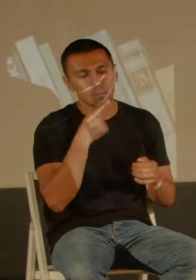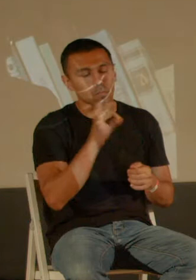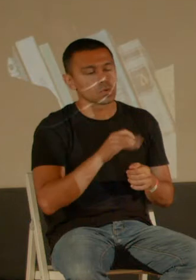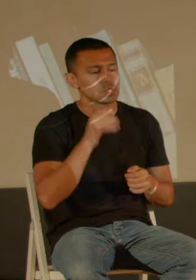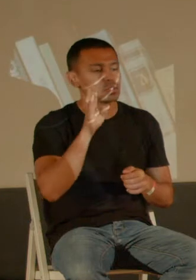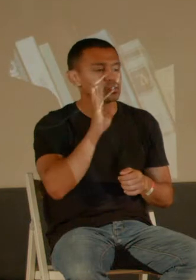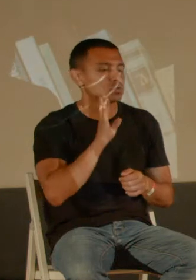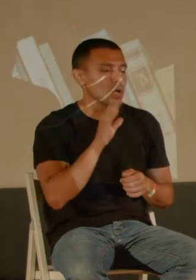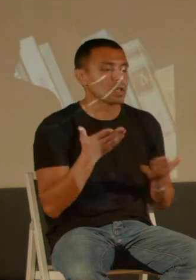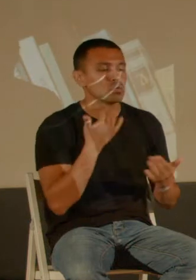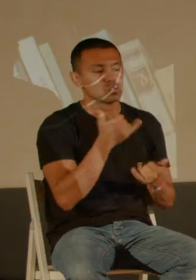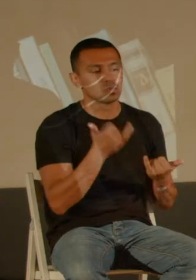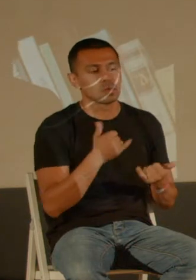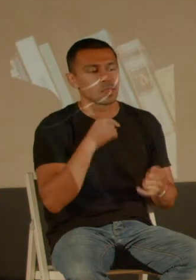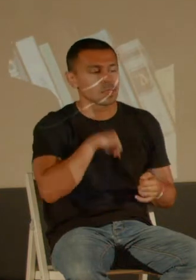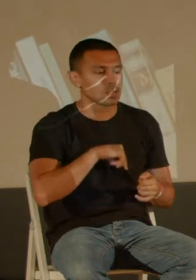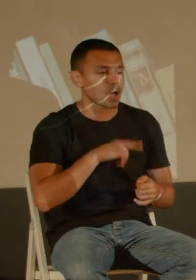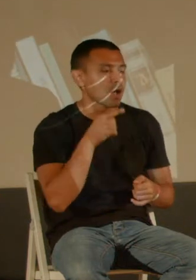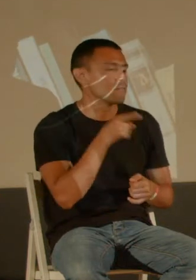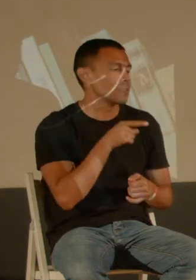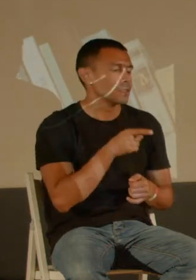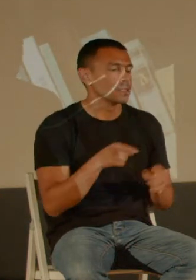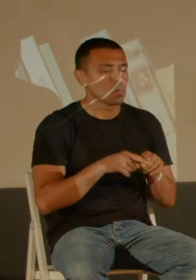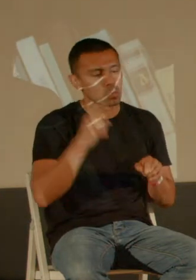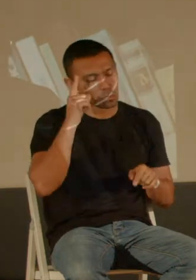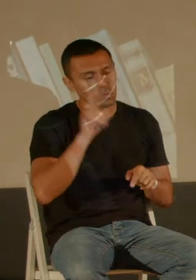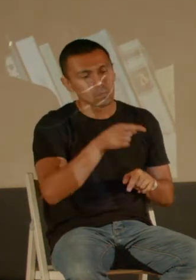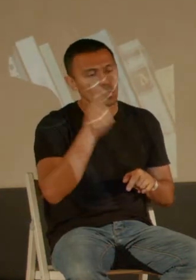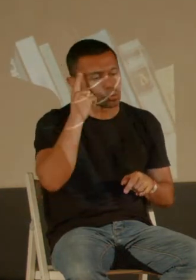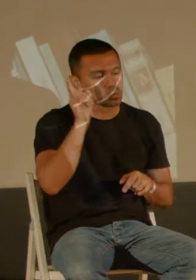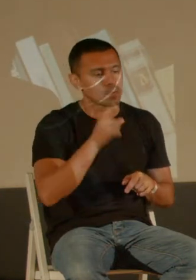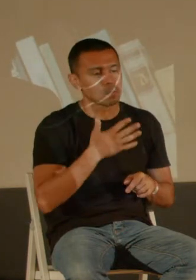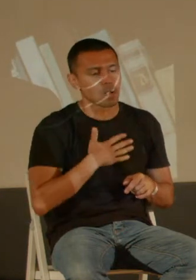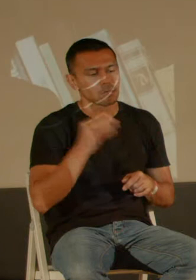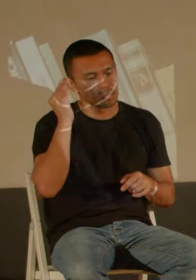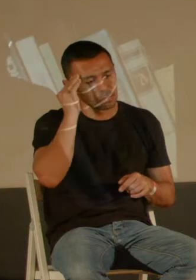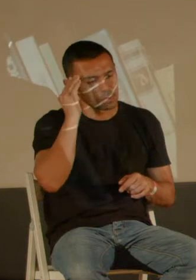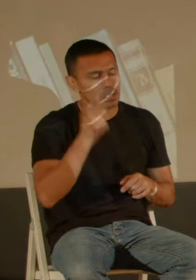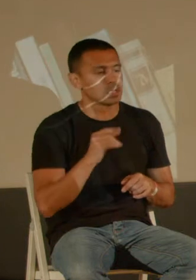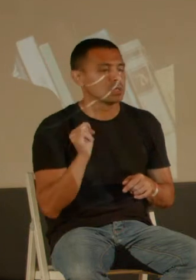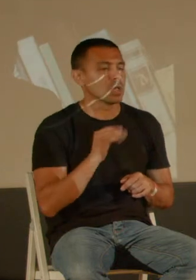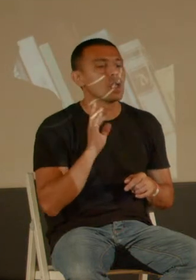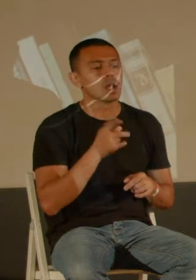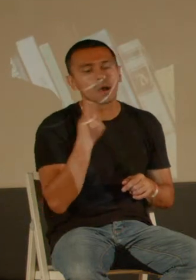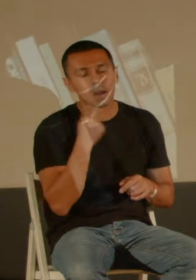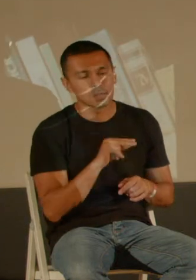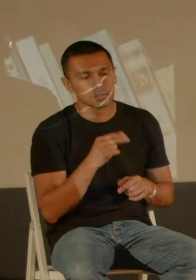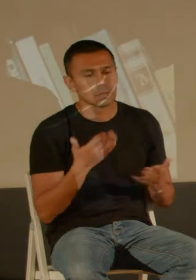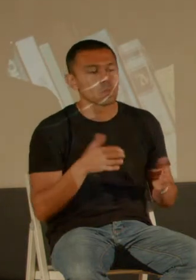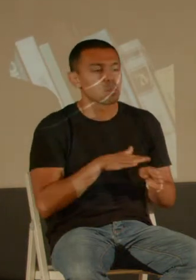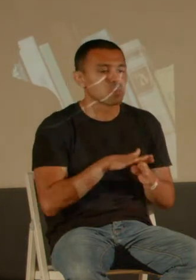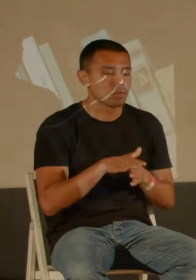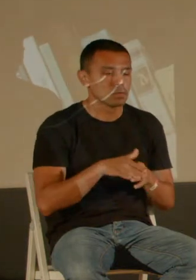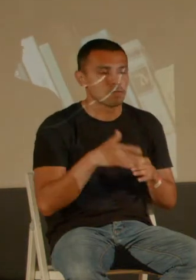жінку, який в нього сьогодні настрій, він так подумав, а що він мав на увазі, як краще. Тобто